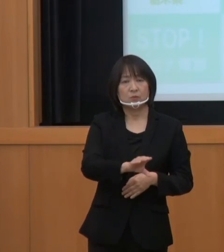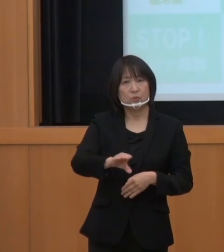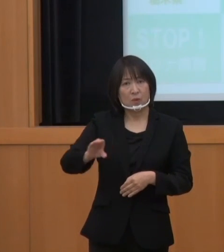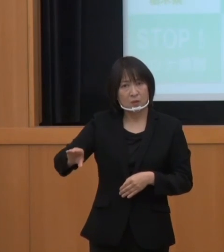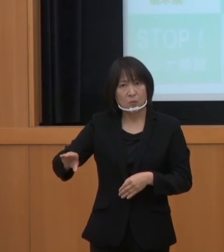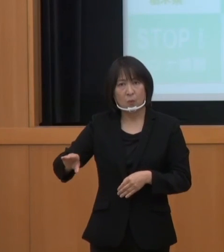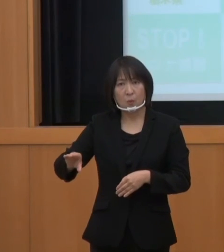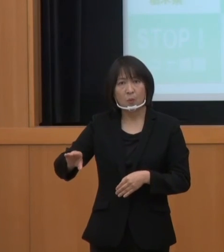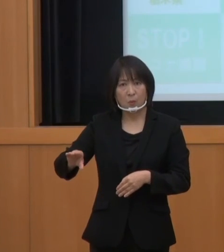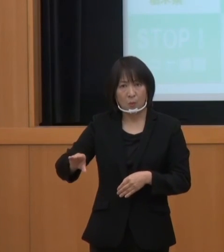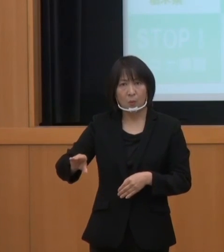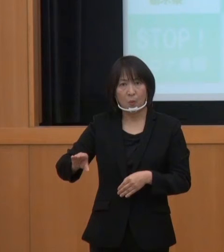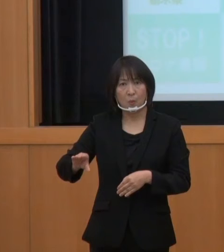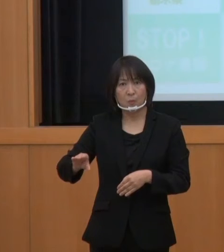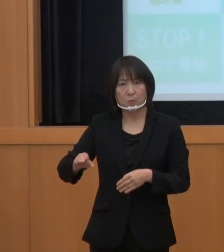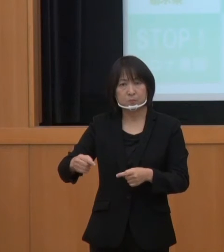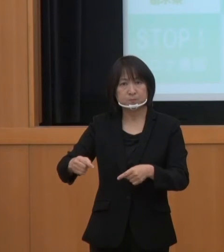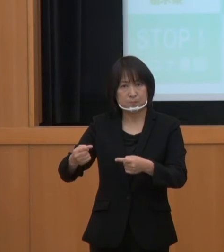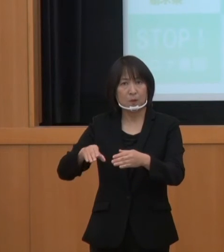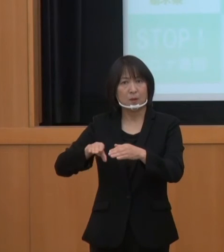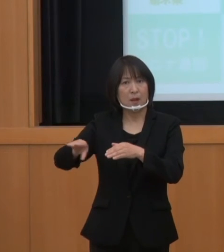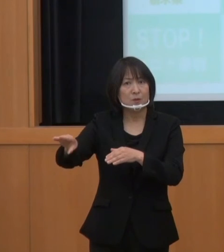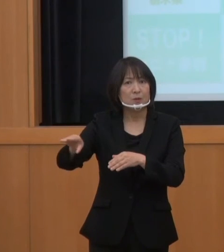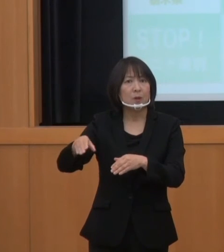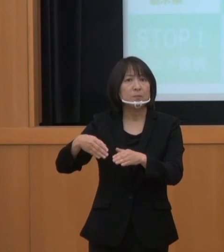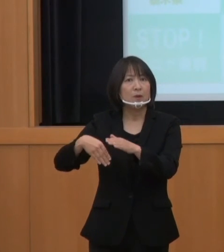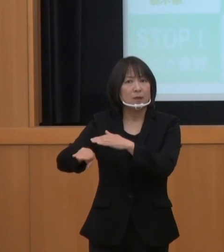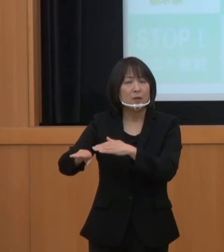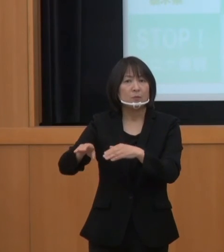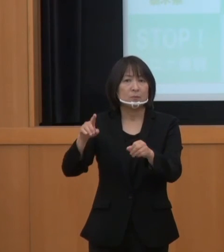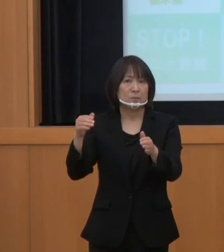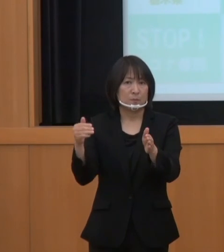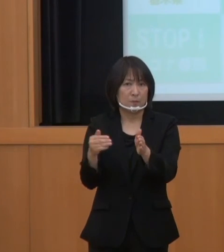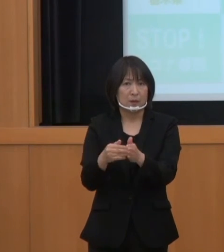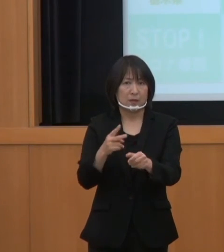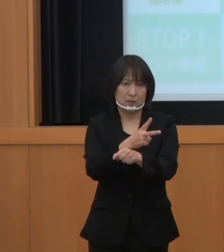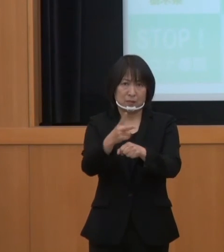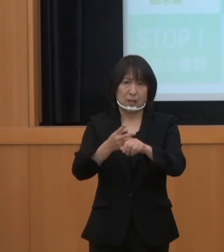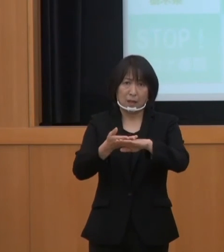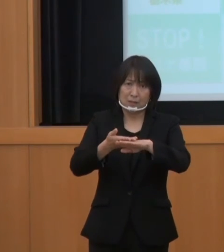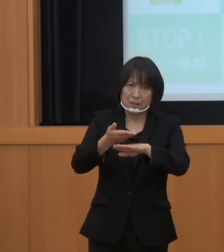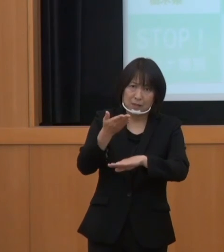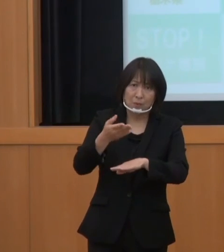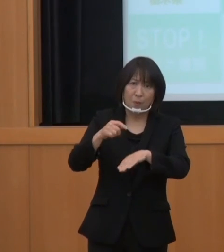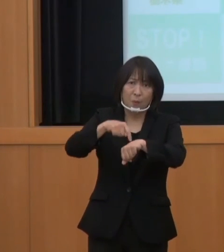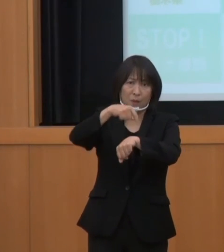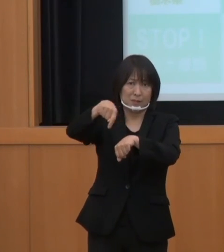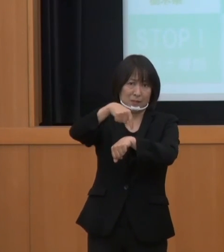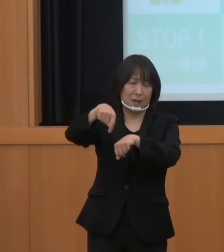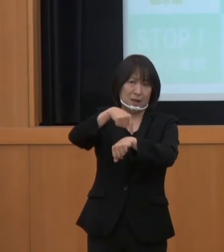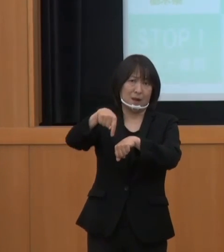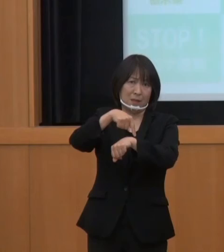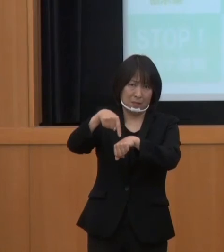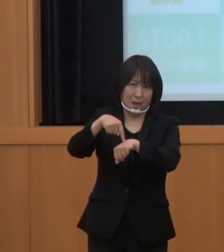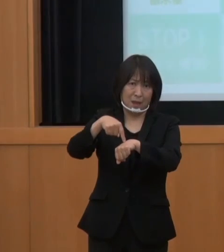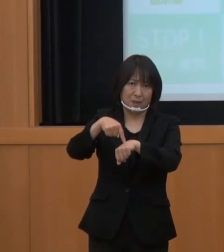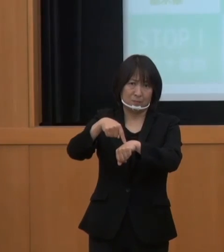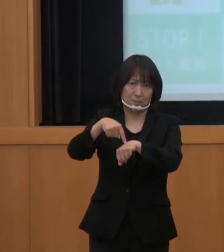2時間ぐらいかかったわけですか、2時間前後という苦情が届きました